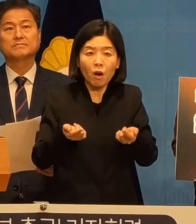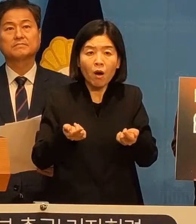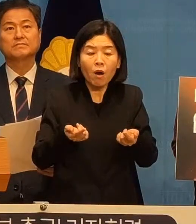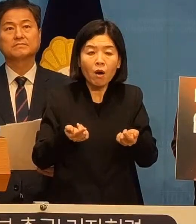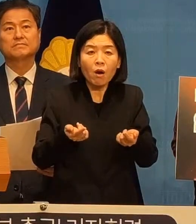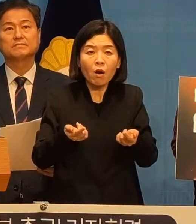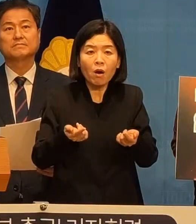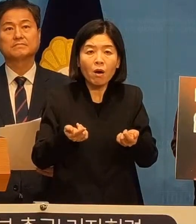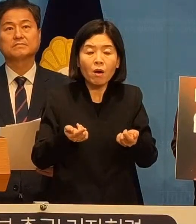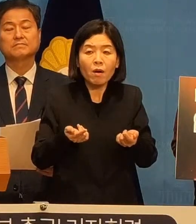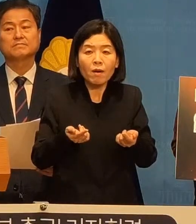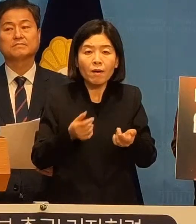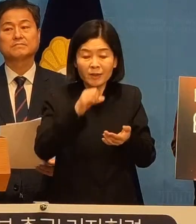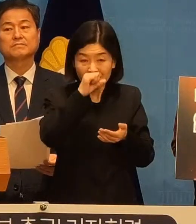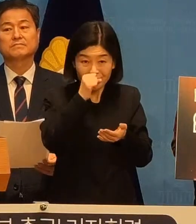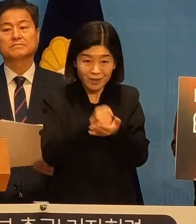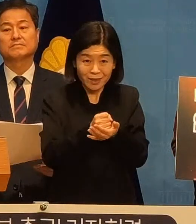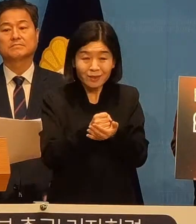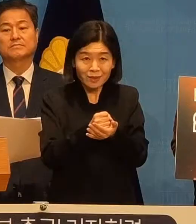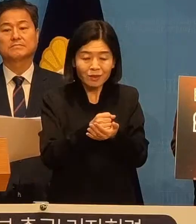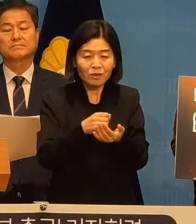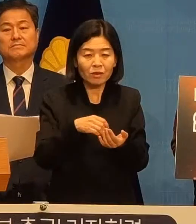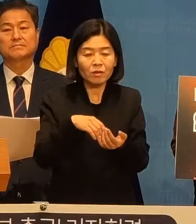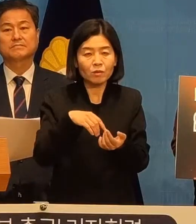이것이 정상적으로 작동하면은